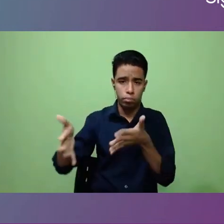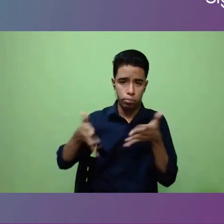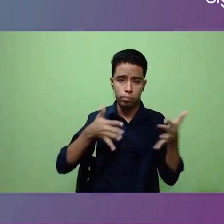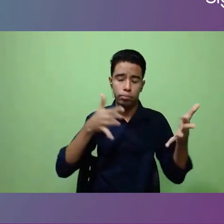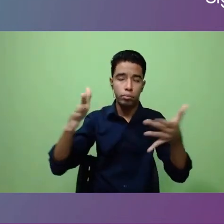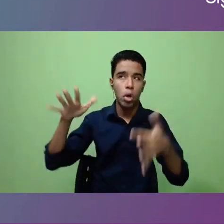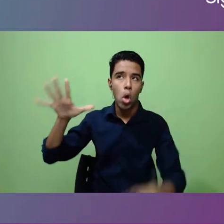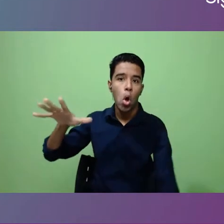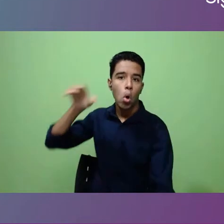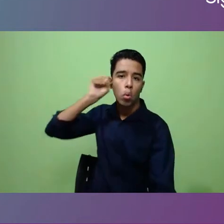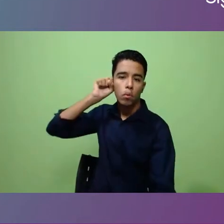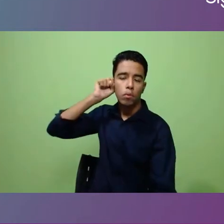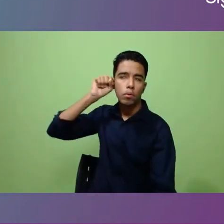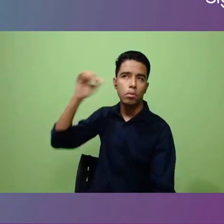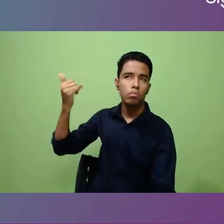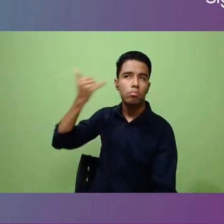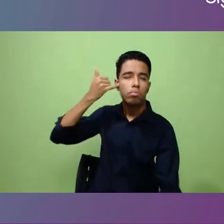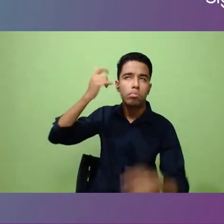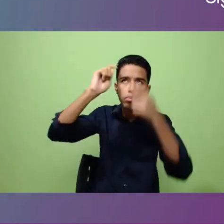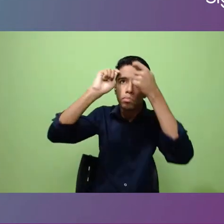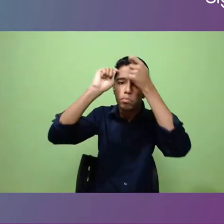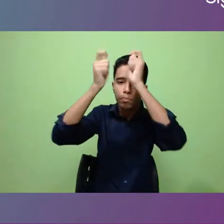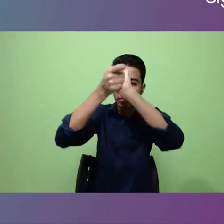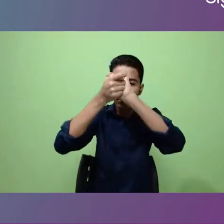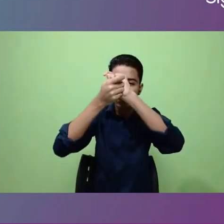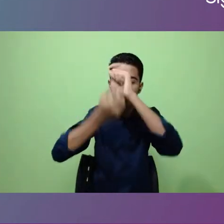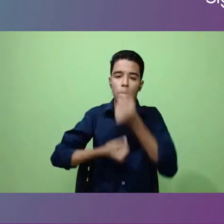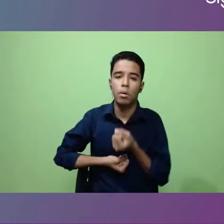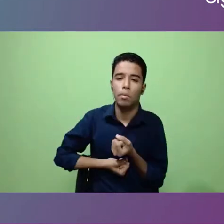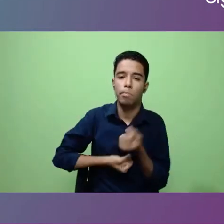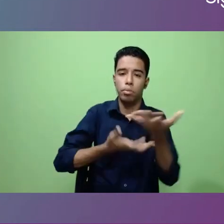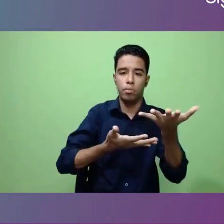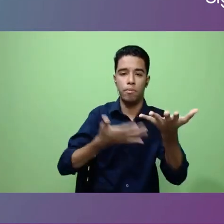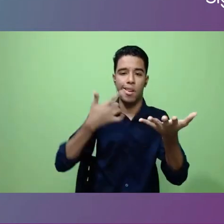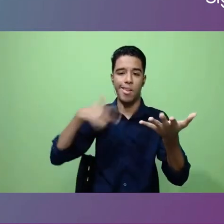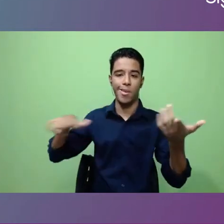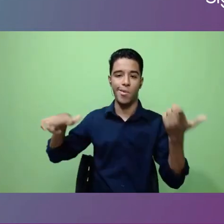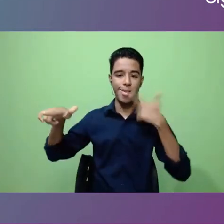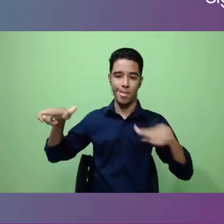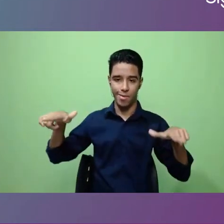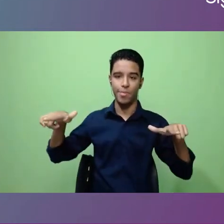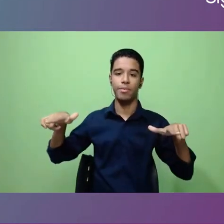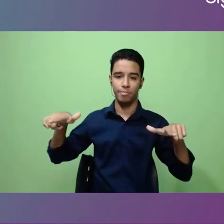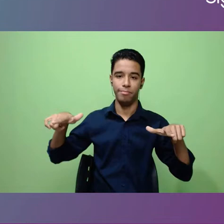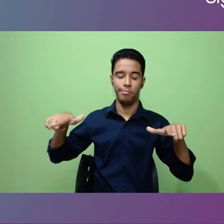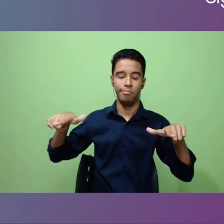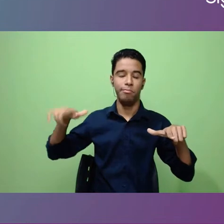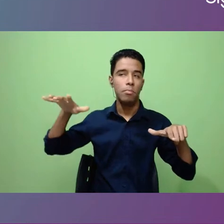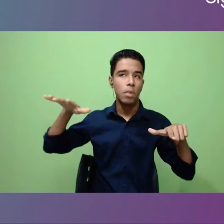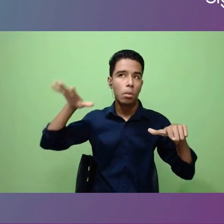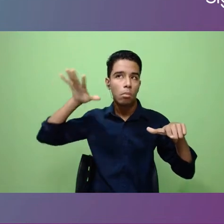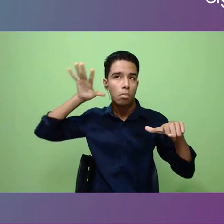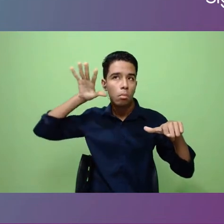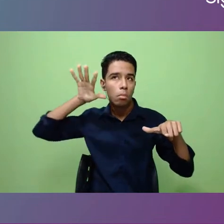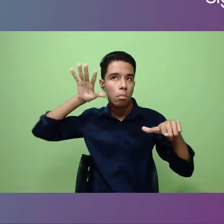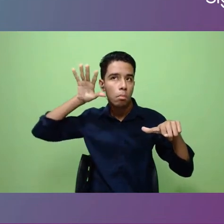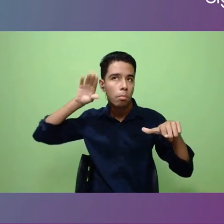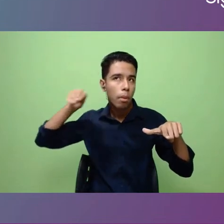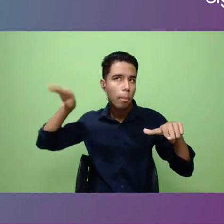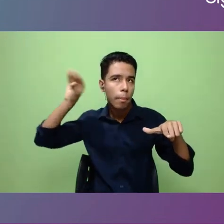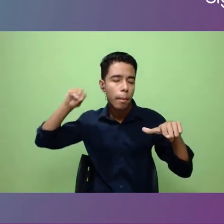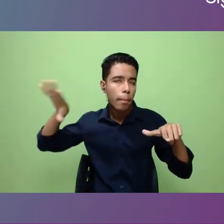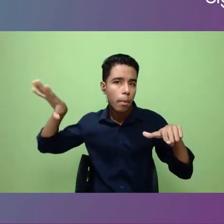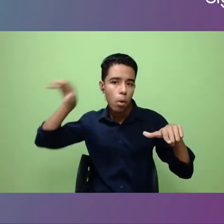essa informação e reproduzindo essa informação numa outra língua. Então, isso é um produto. Um texto traduzido,